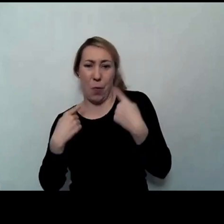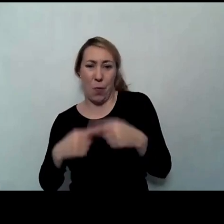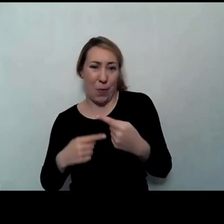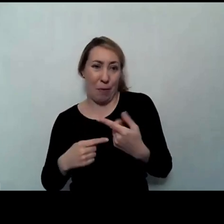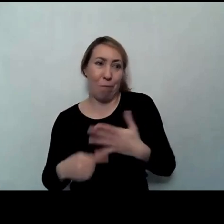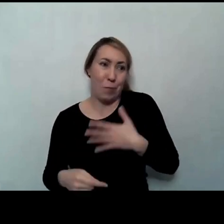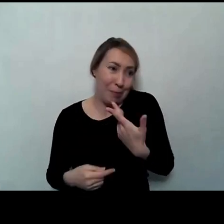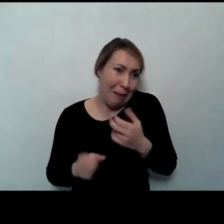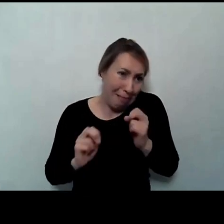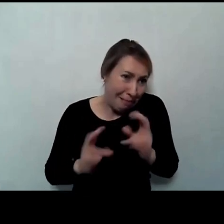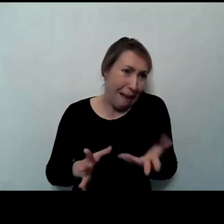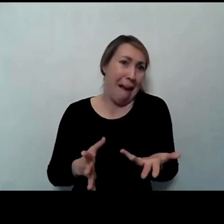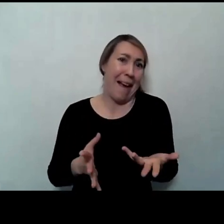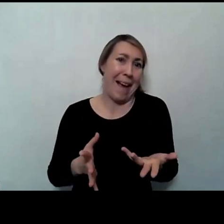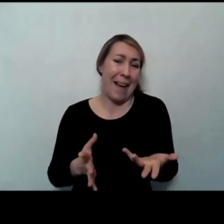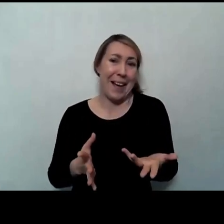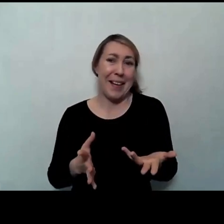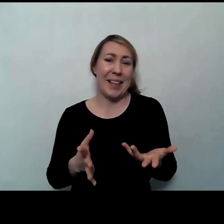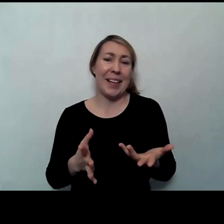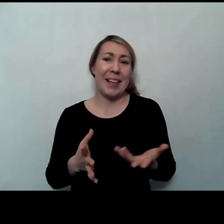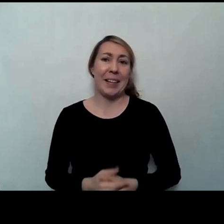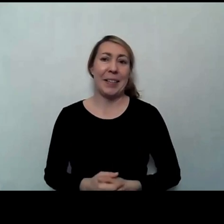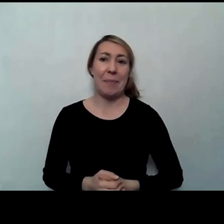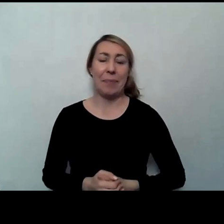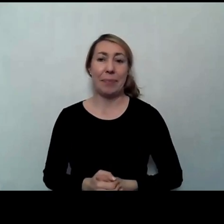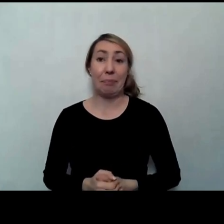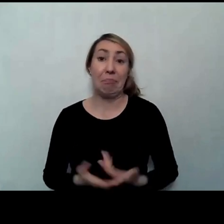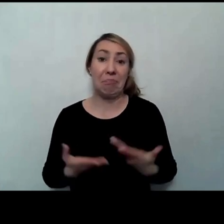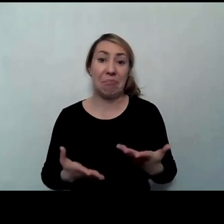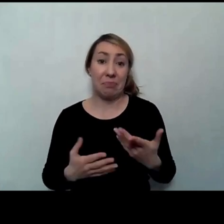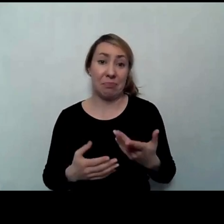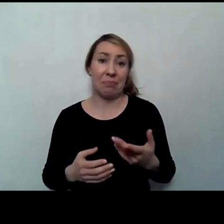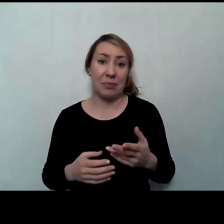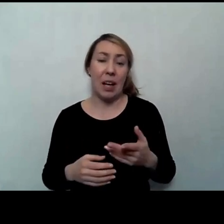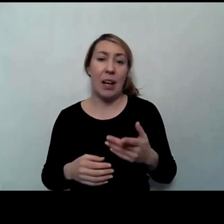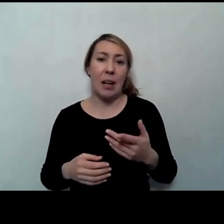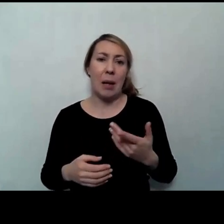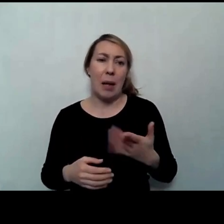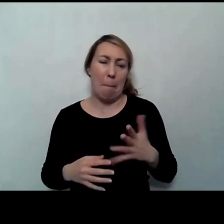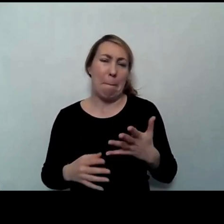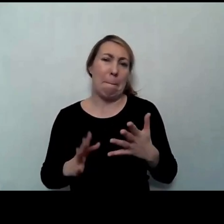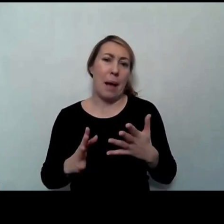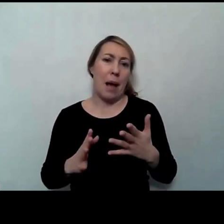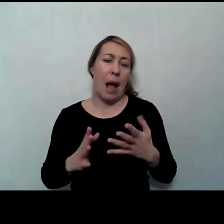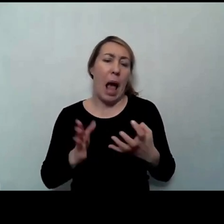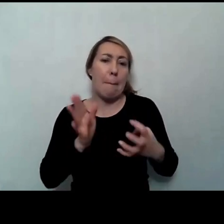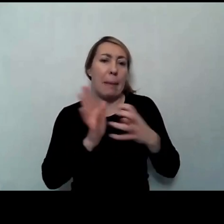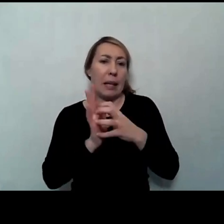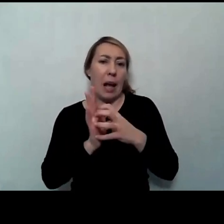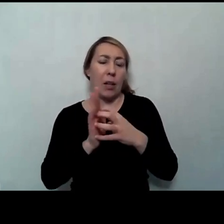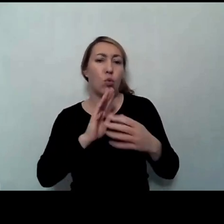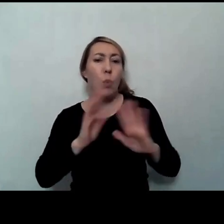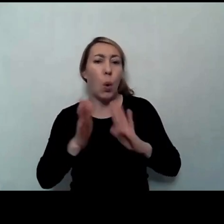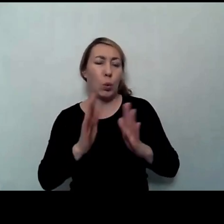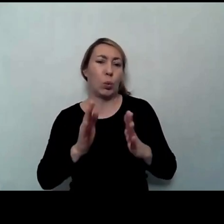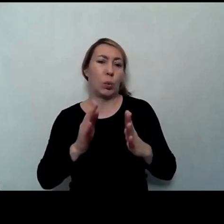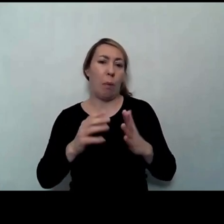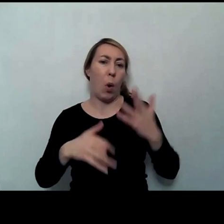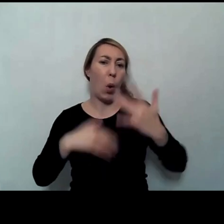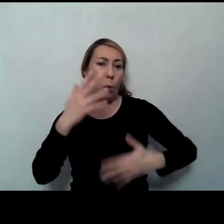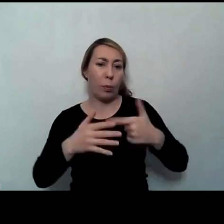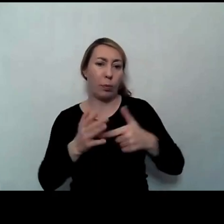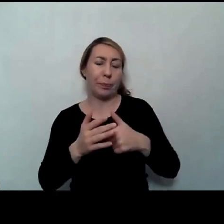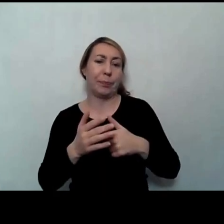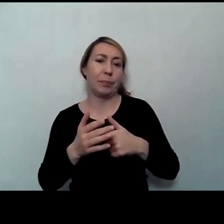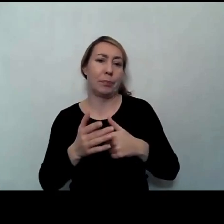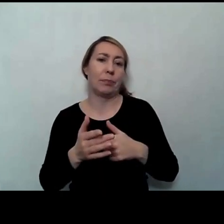tak. Poza tym no chyba jednak ta aplikacja komputerowa, ta forma tego testu jest